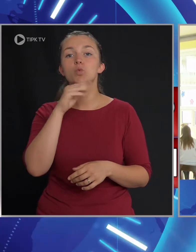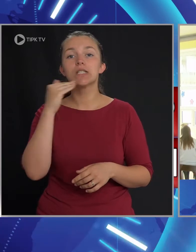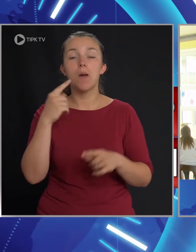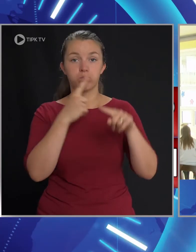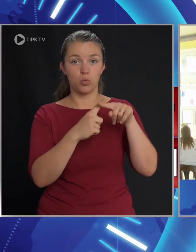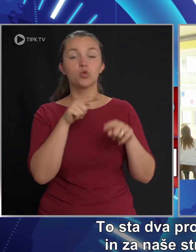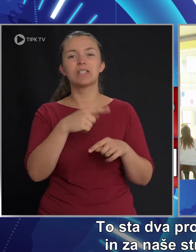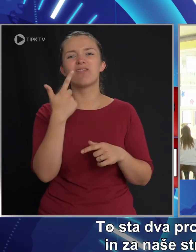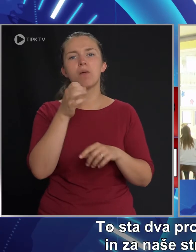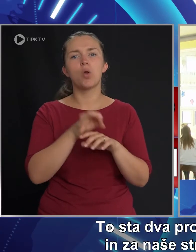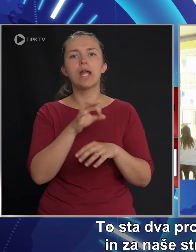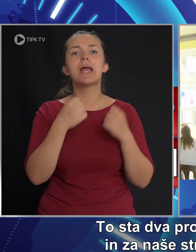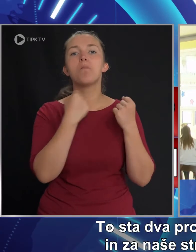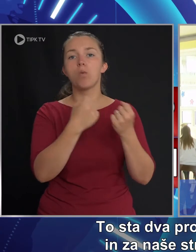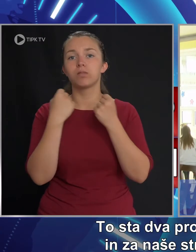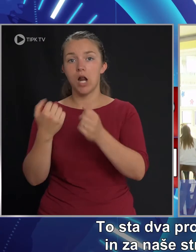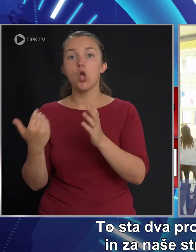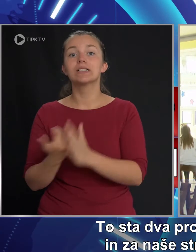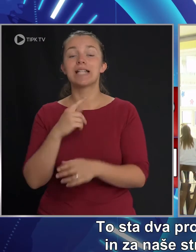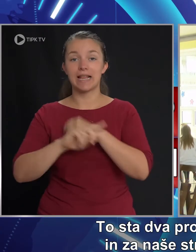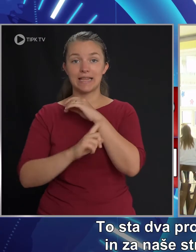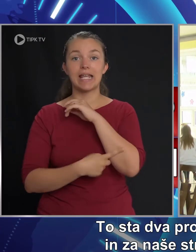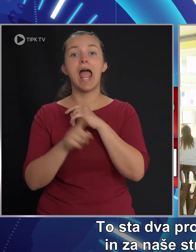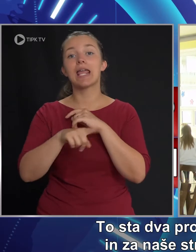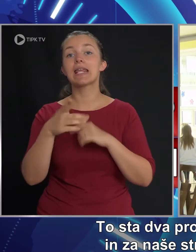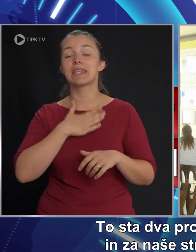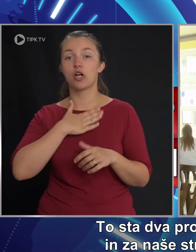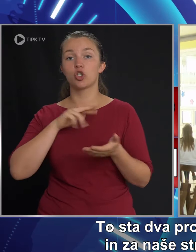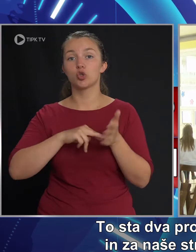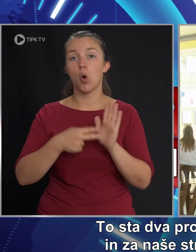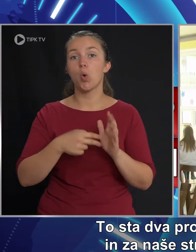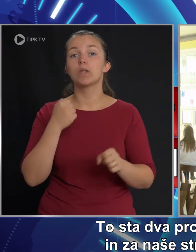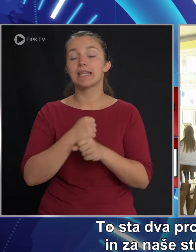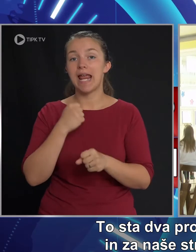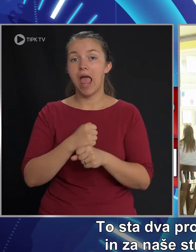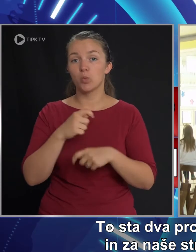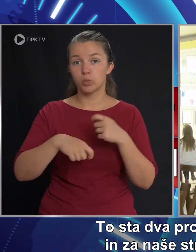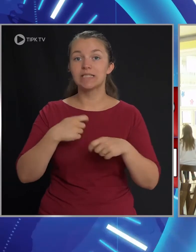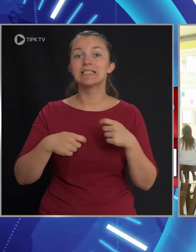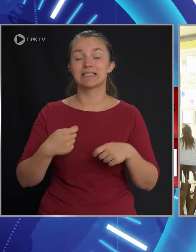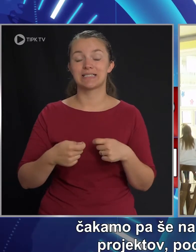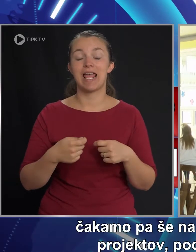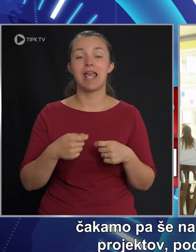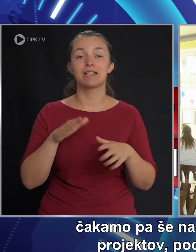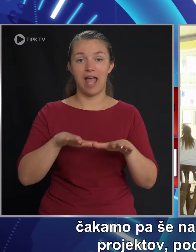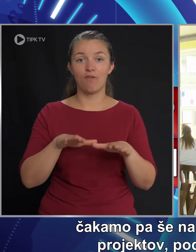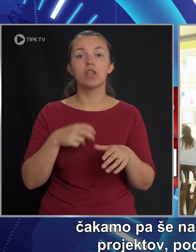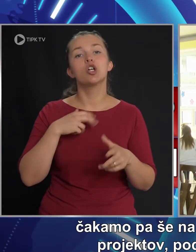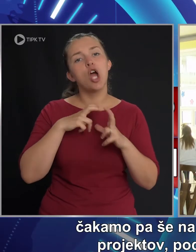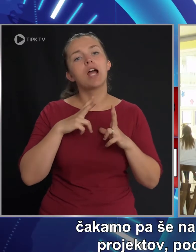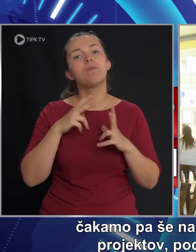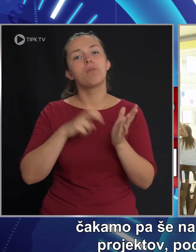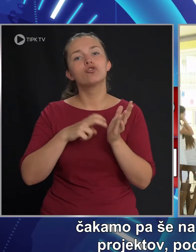Plus. To sta dva projekta mobilnosti za dijake in za naše strokovne delavce Zavoda. Čakamo pa še